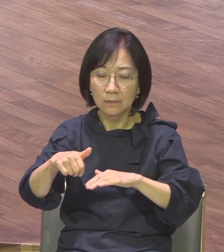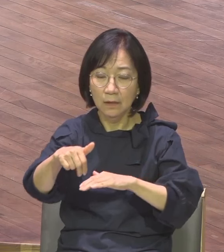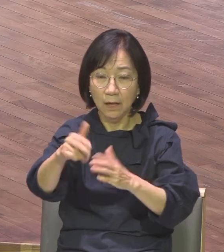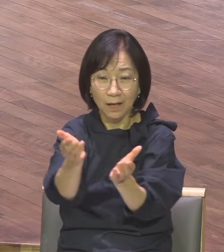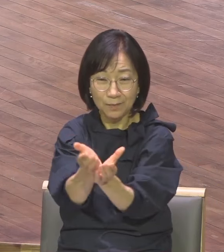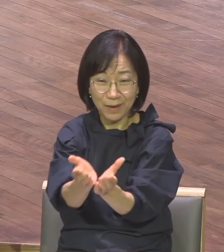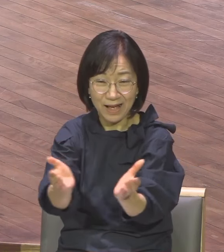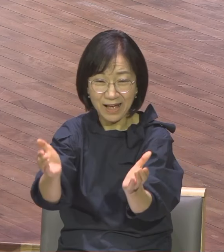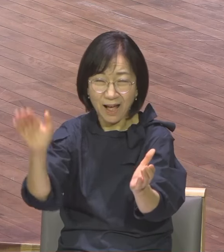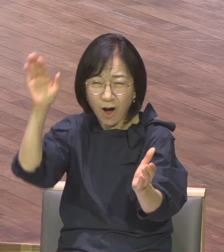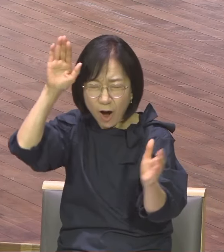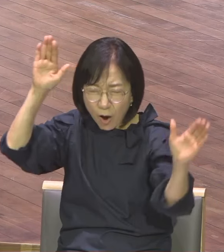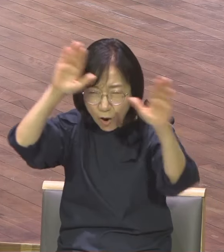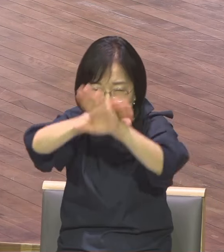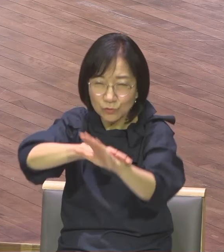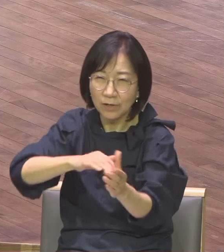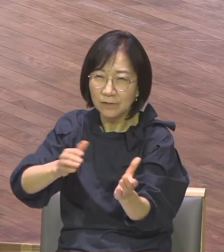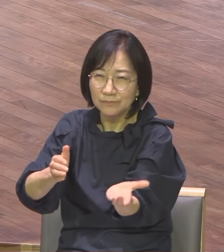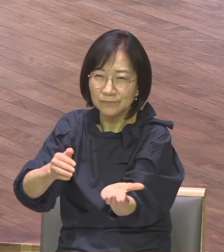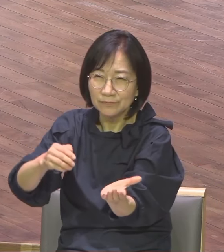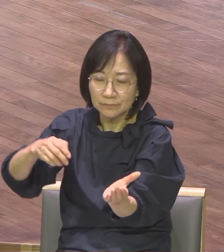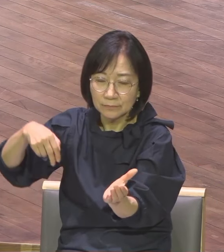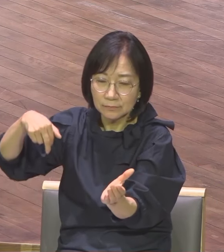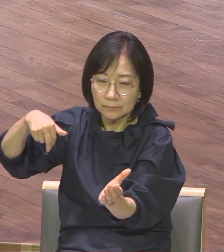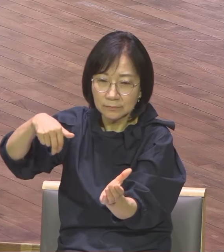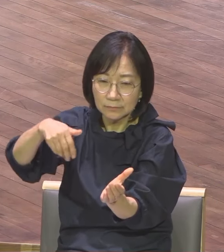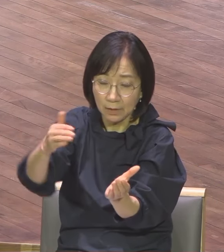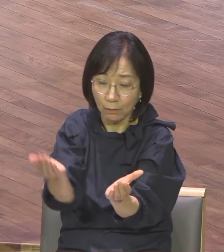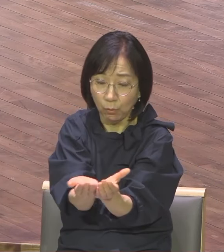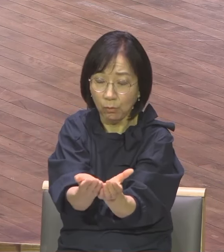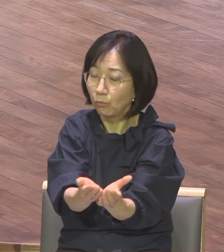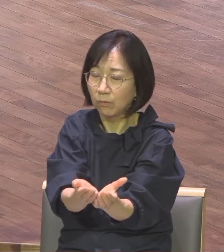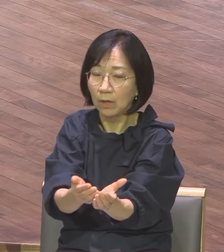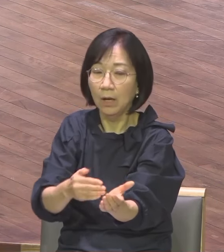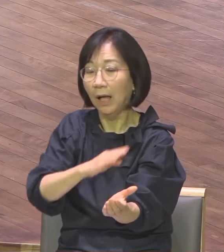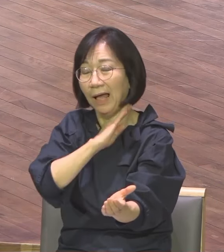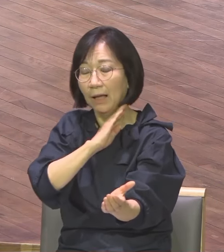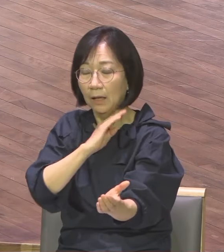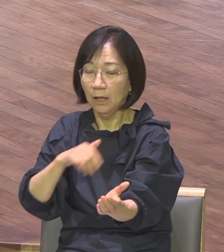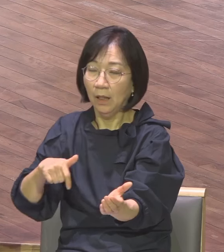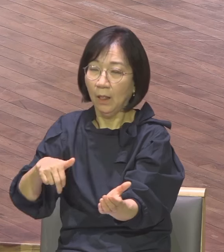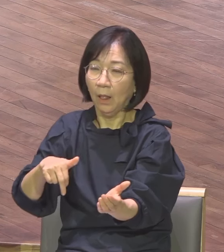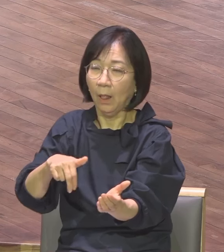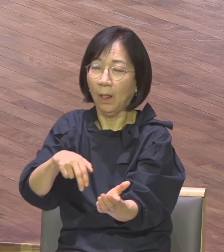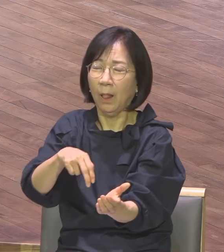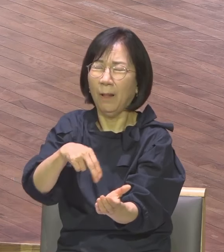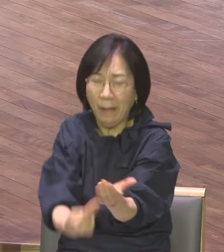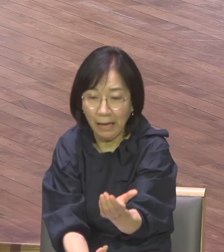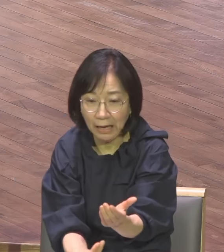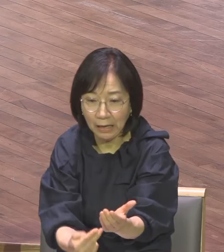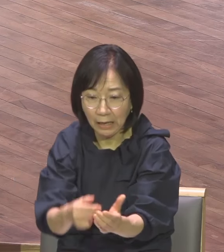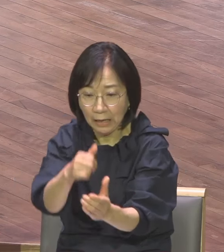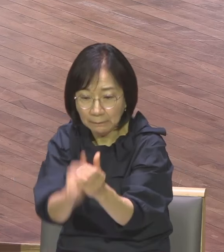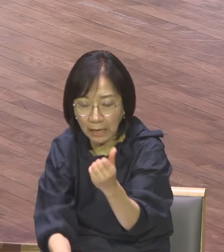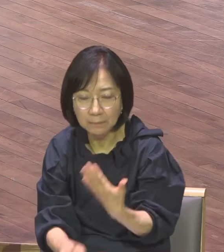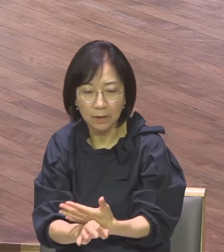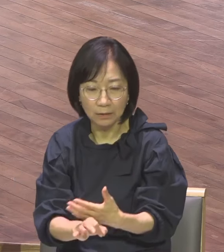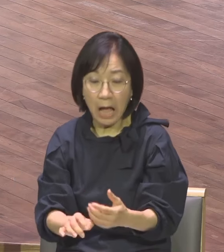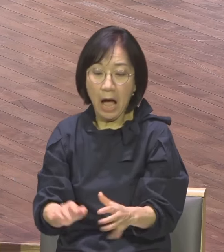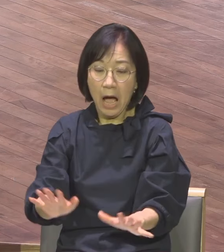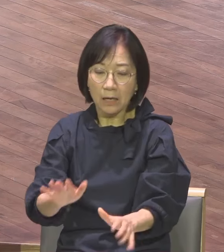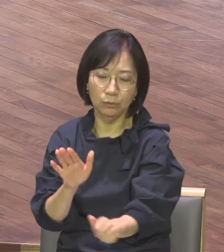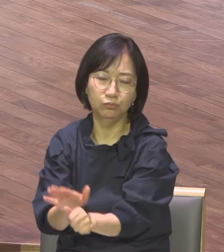특별히 밤에 이런 경우를 당할 때는 치명적일 수 있죠. 이럴 때 이 동반자가 있다면 큰 도움이 되죠. 11절에는